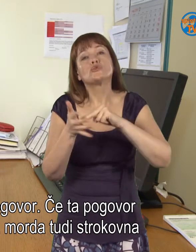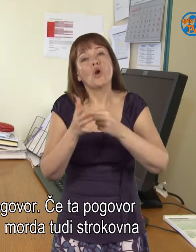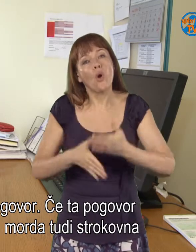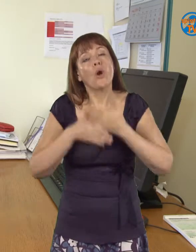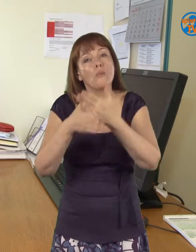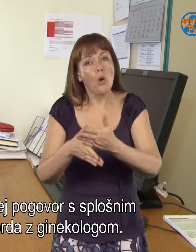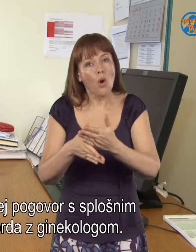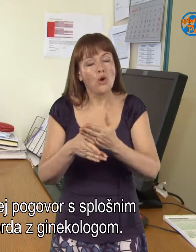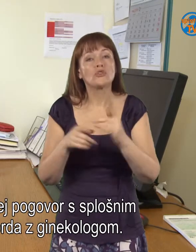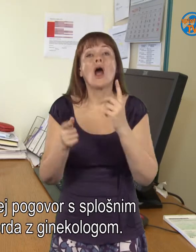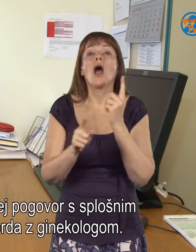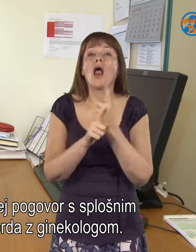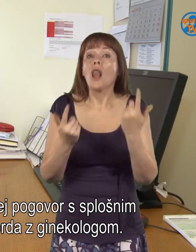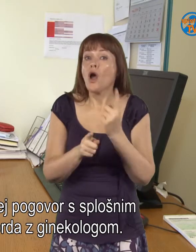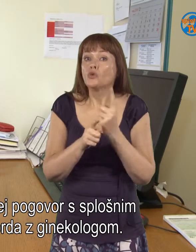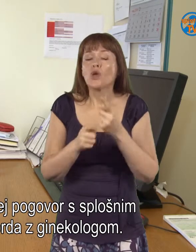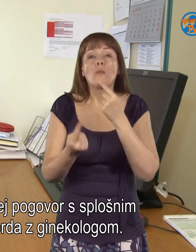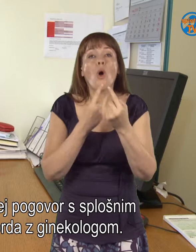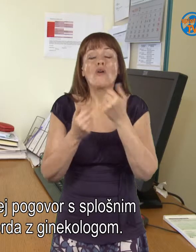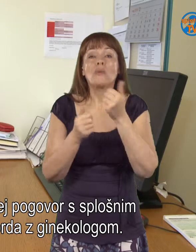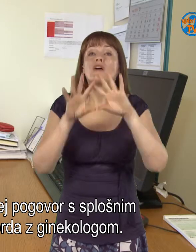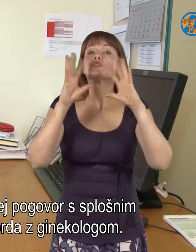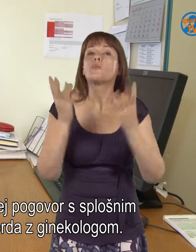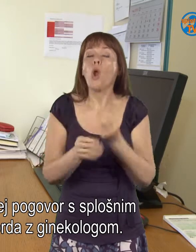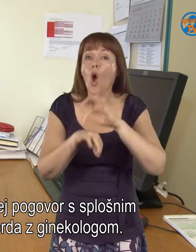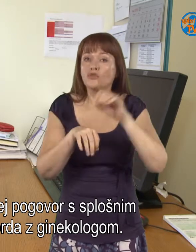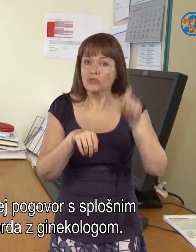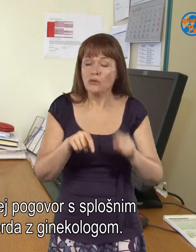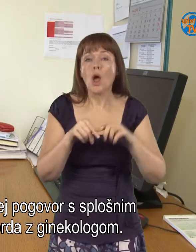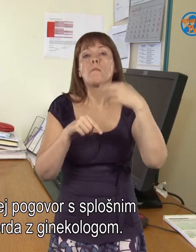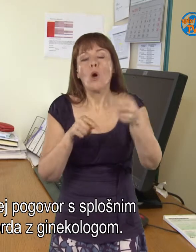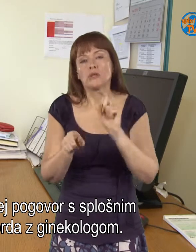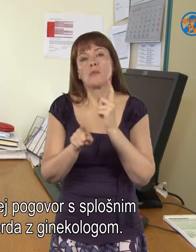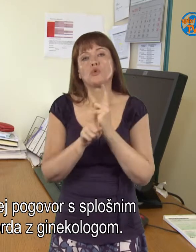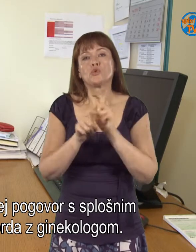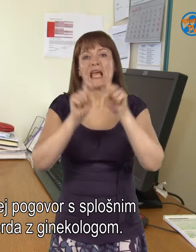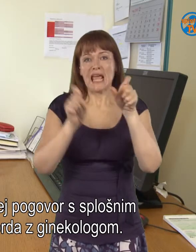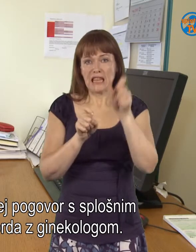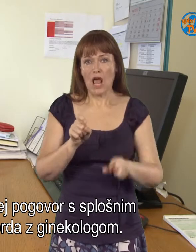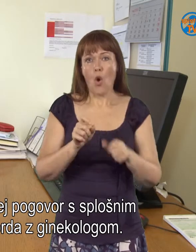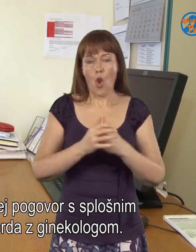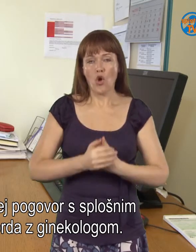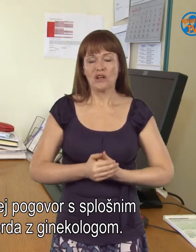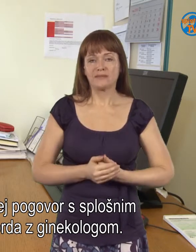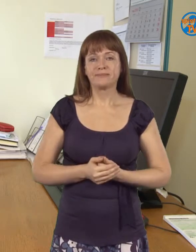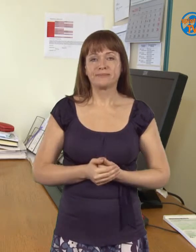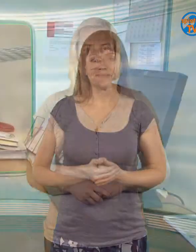pomoč. Lahko tudi pogovor najprej s splošnim zdravnikom in morda s ginekologom.